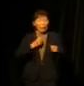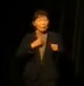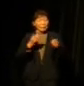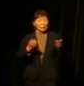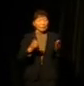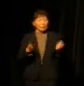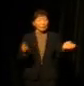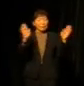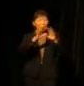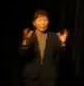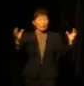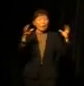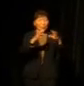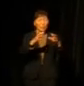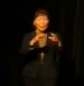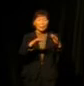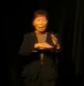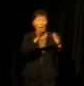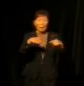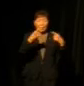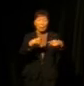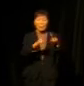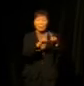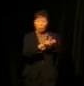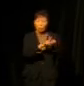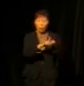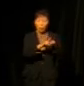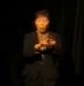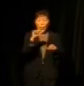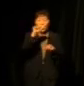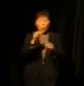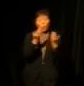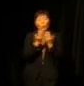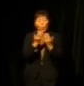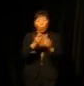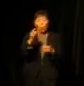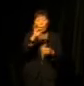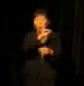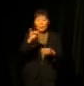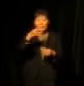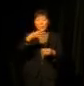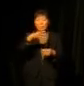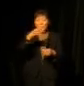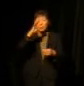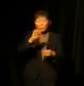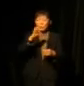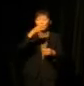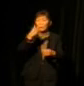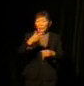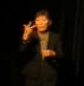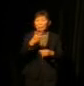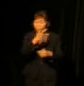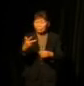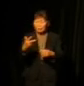一中が入っての授業でした。5校、全部で1047名、314名のところに1047